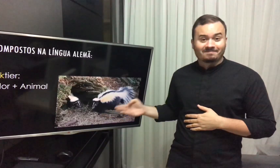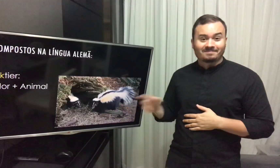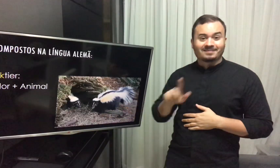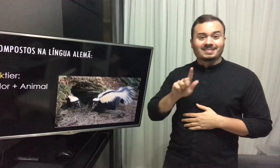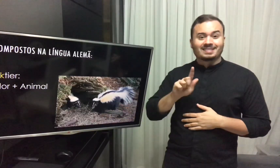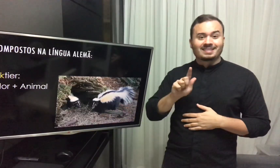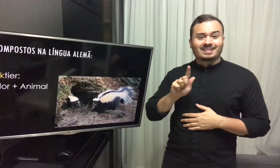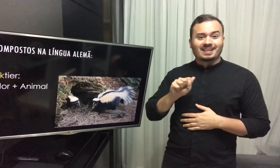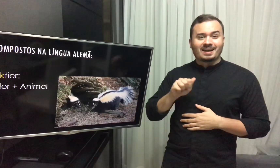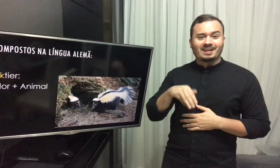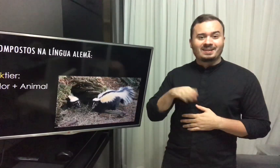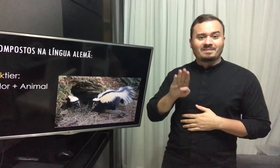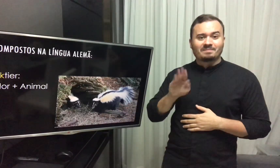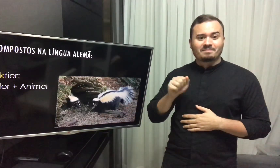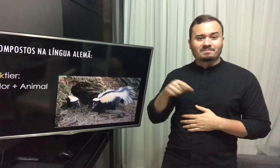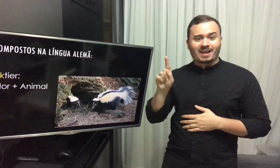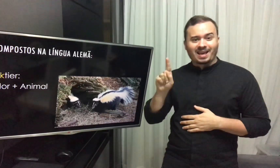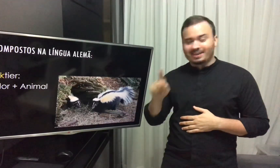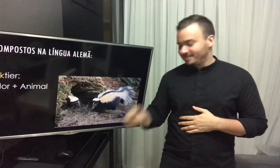Vejam só, um gambá.